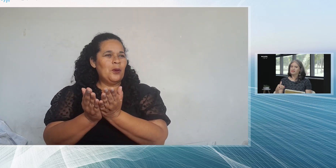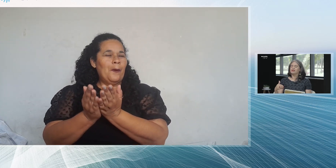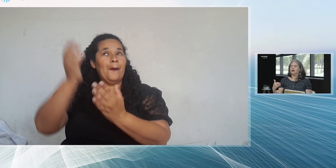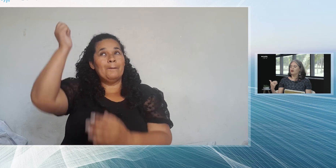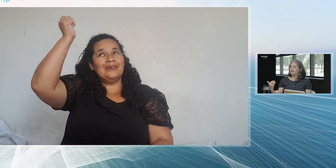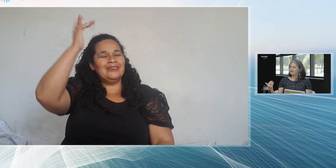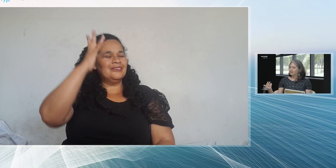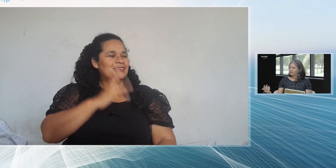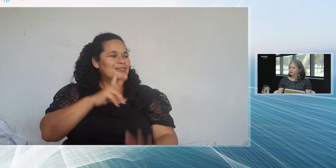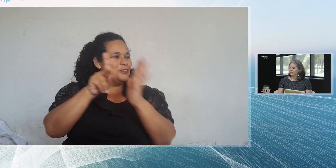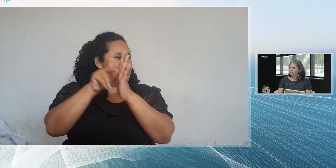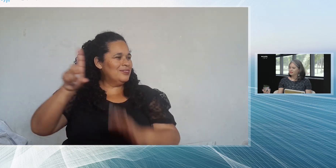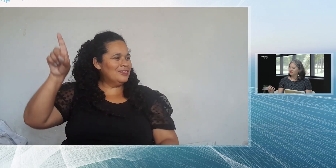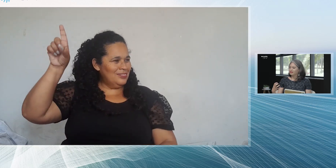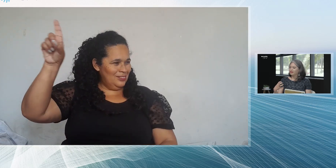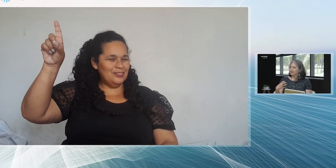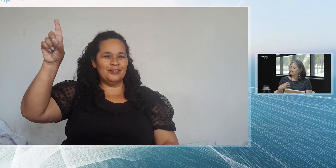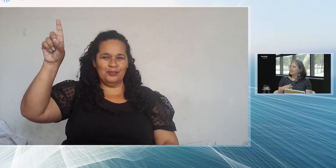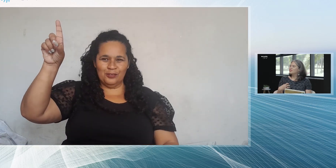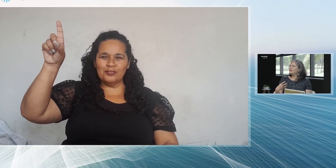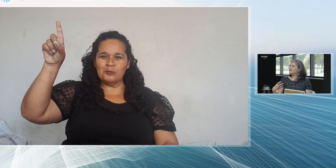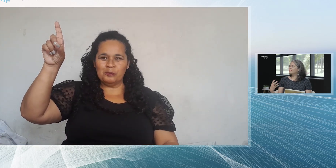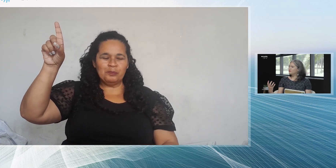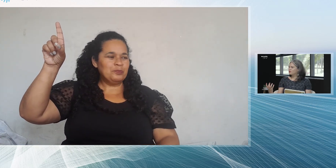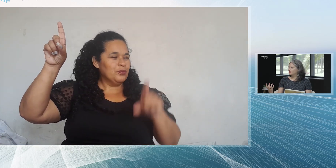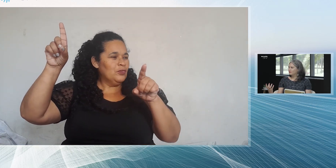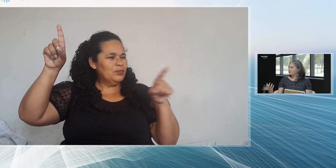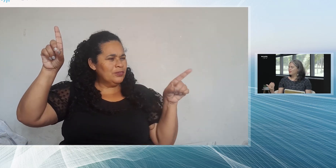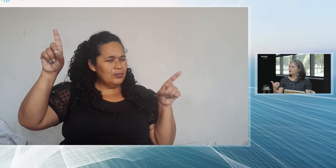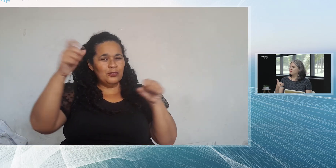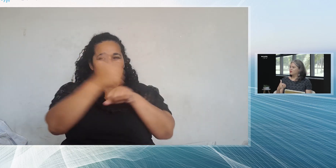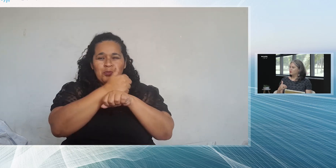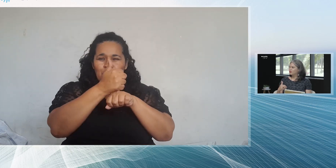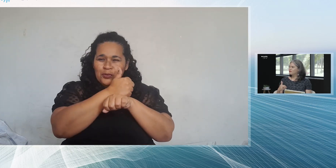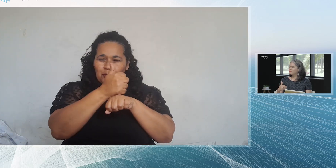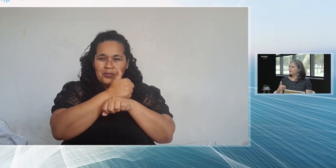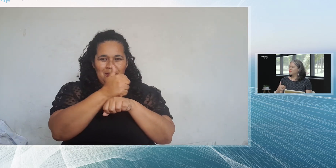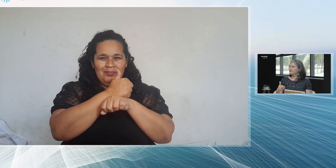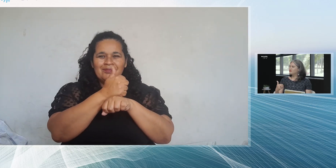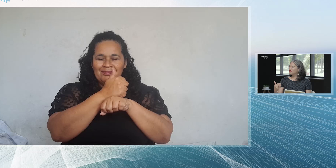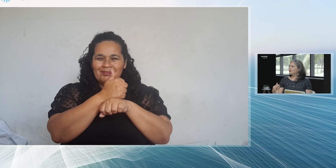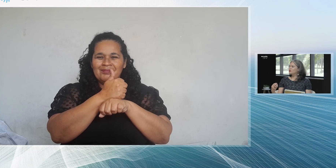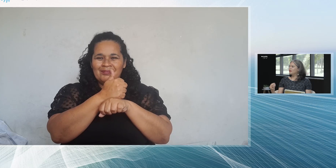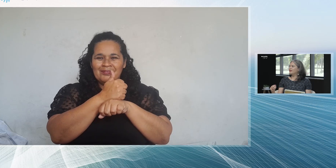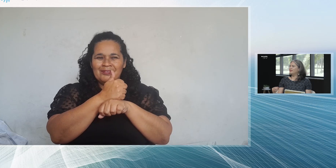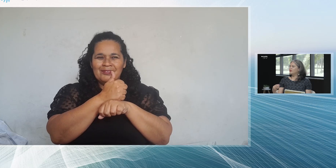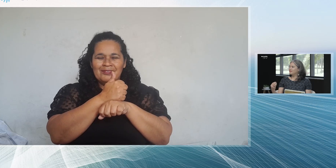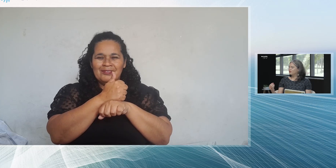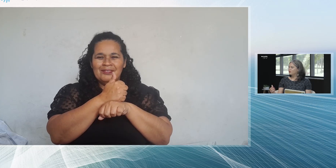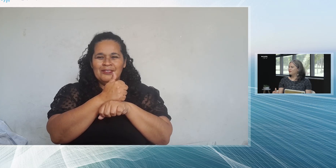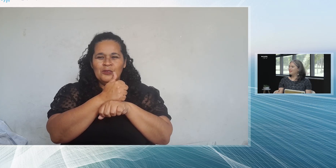muitas vezes uma avaliação dessa, ela vai tirar essa angústia. Eu sei que eu já passei por isso, eu sei como isso